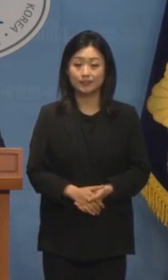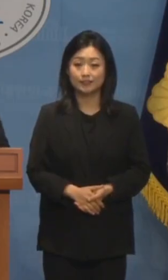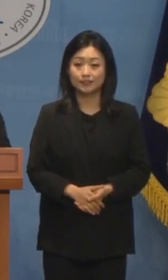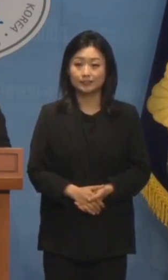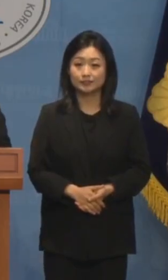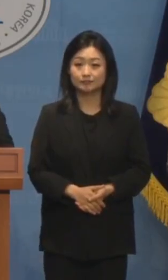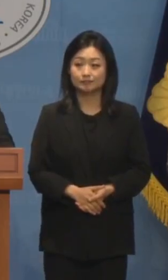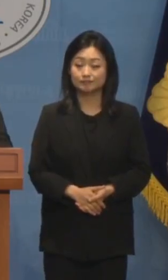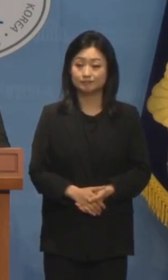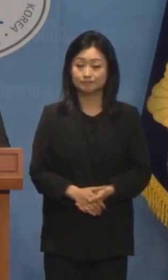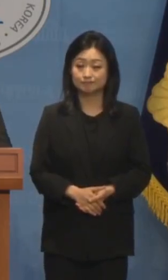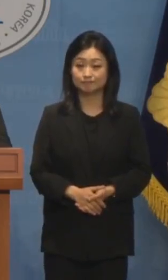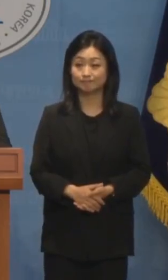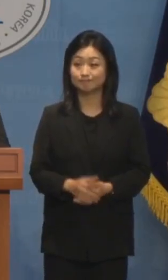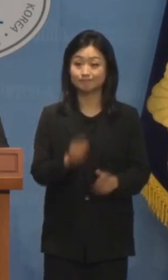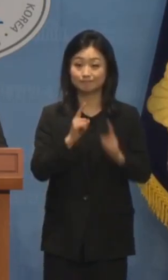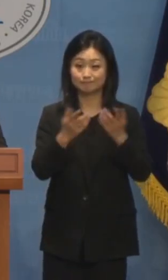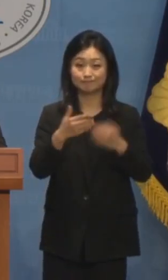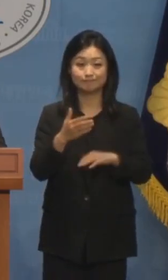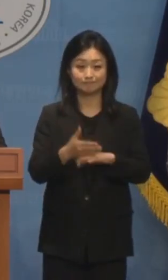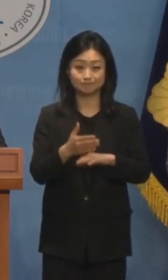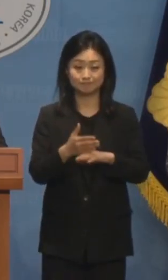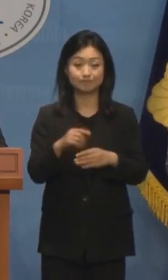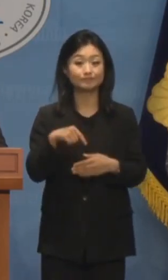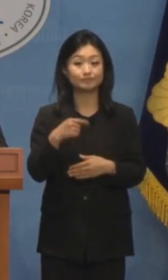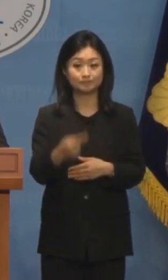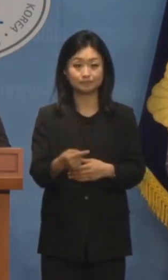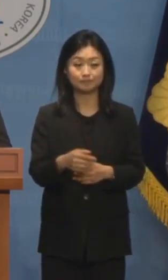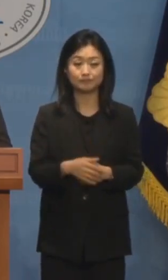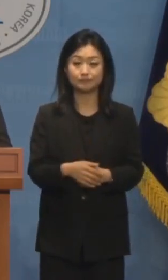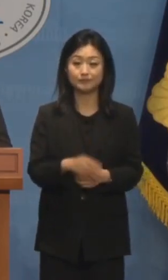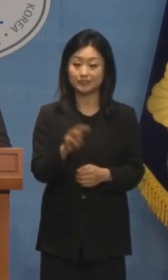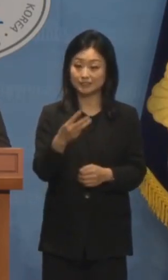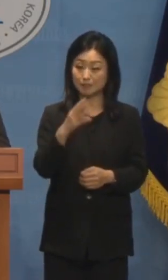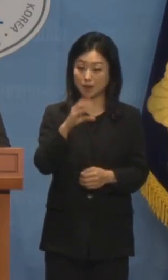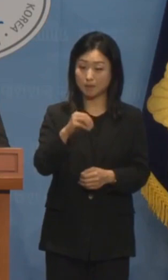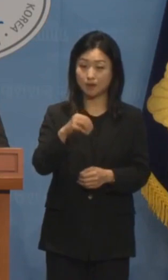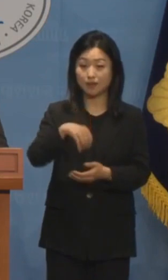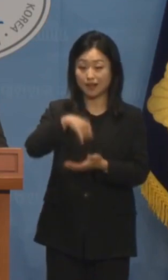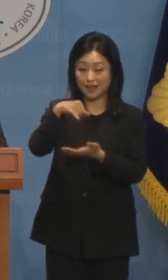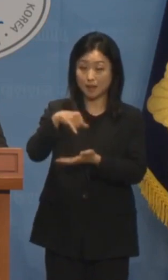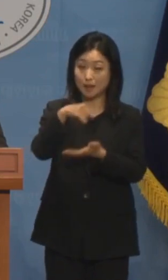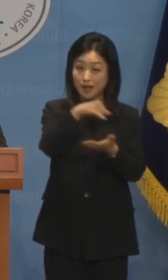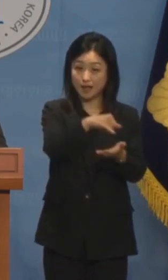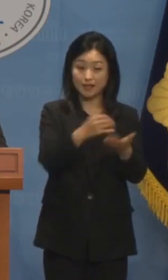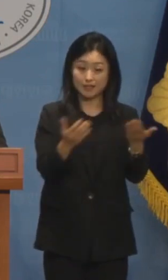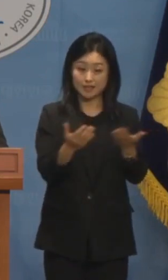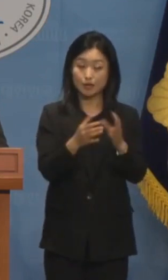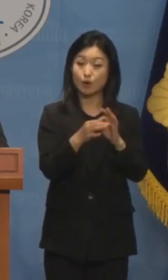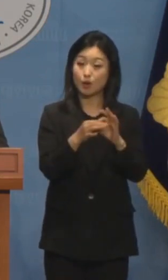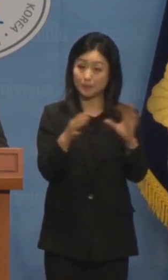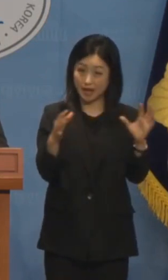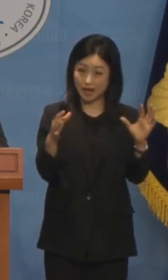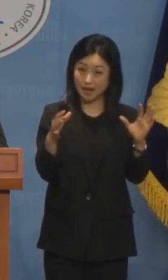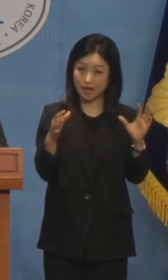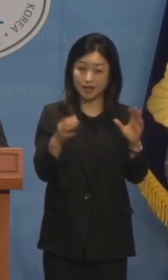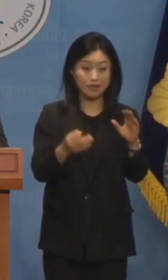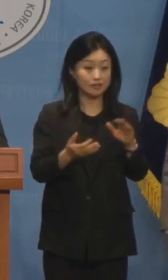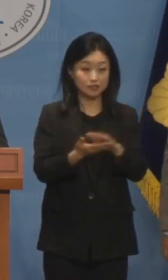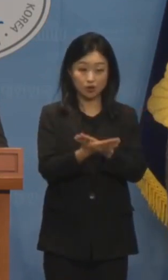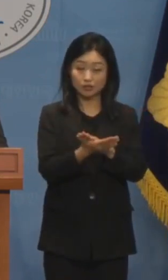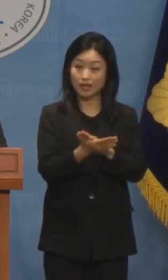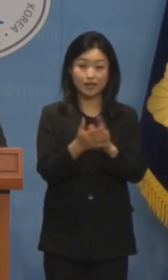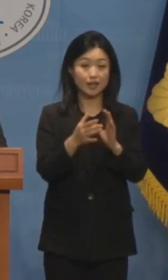네, 김현정 의원님 발언 고맙습니다. 네, 그 300만 원 상당의 디올백이 직무와 관련성이 없고 청탁의